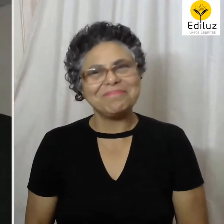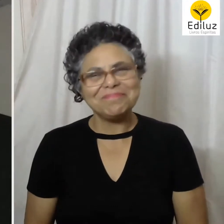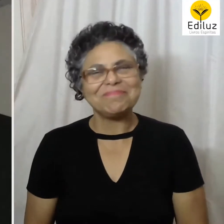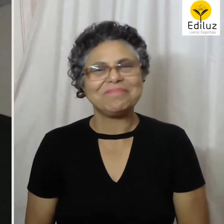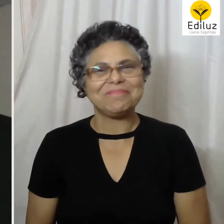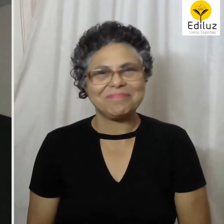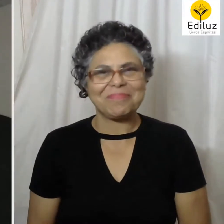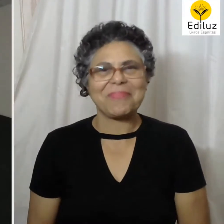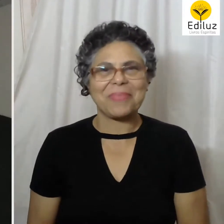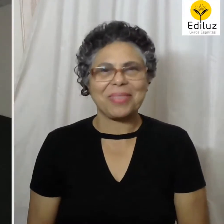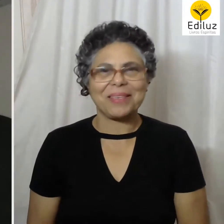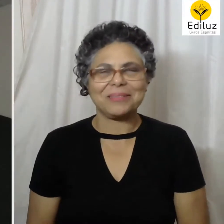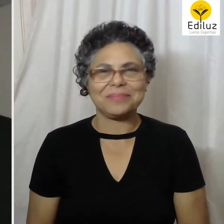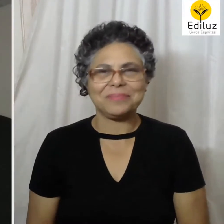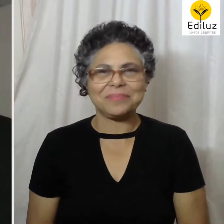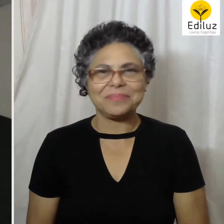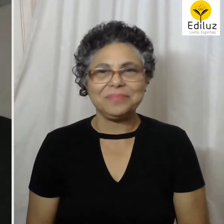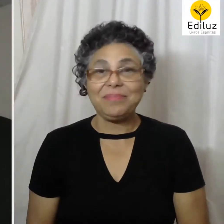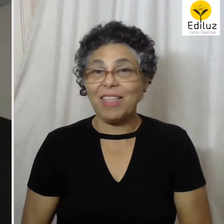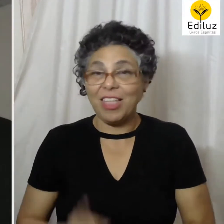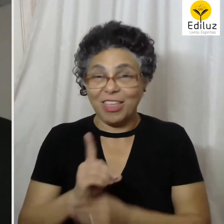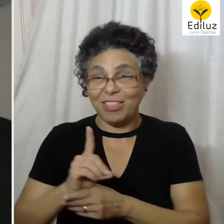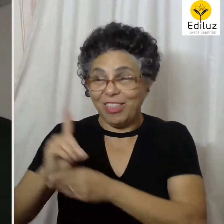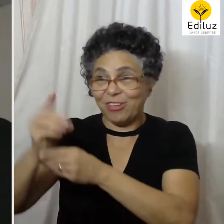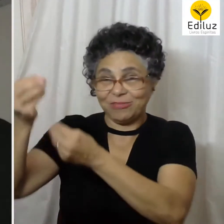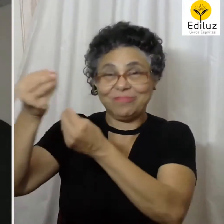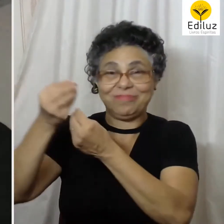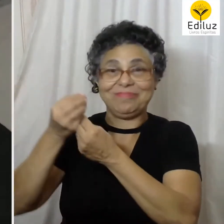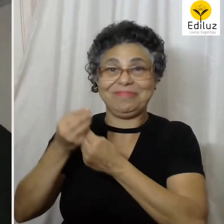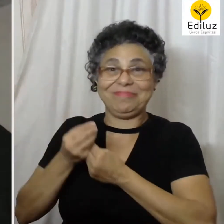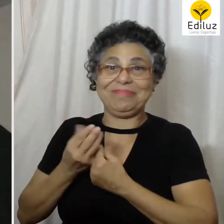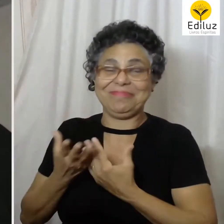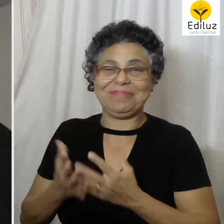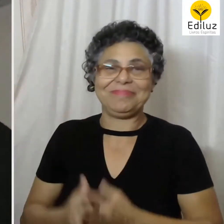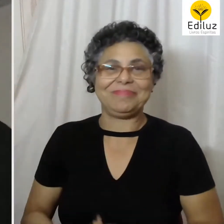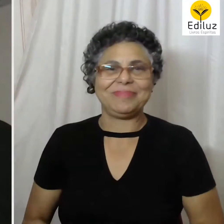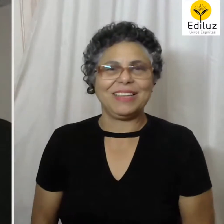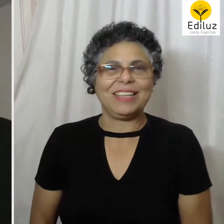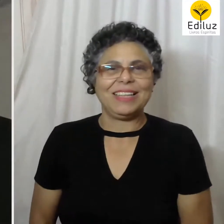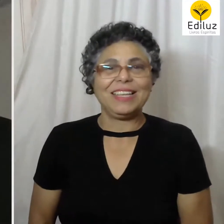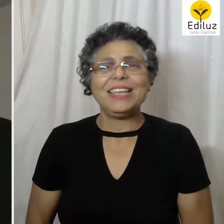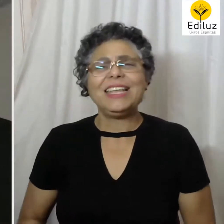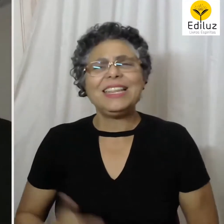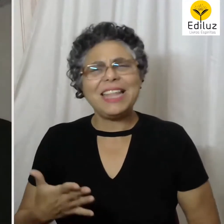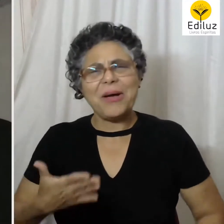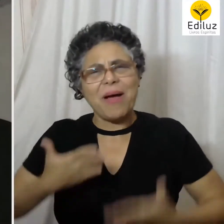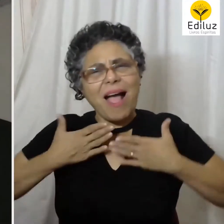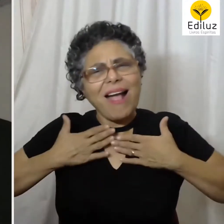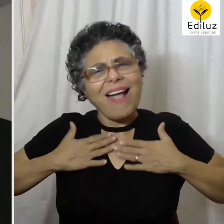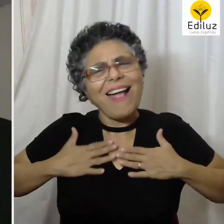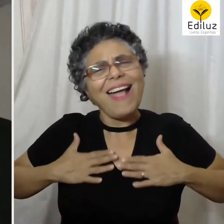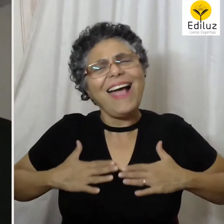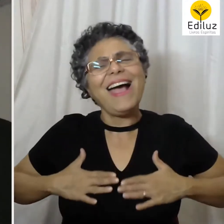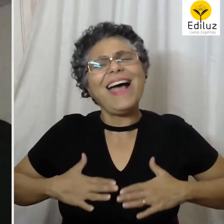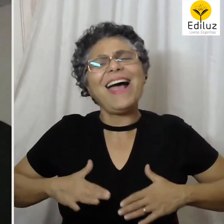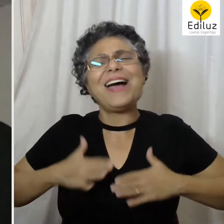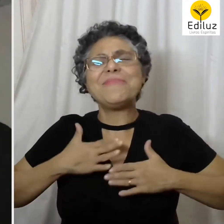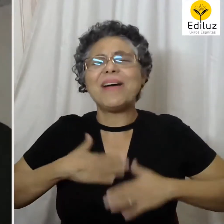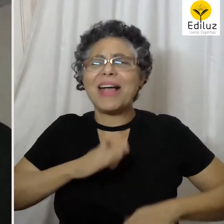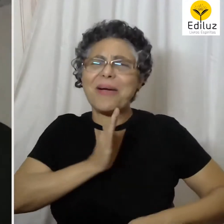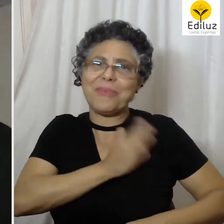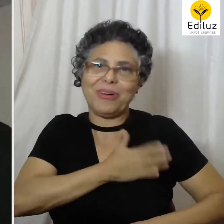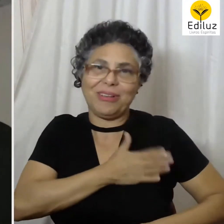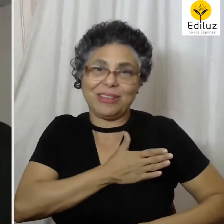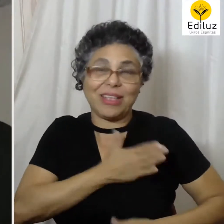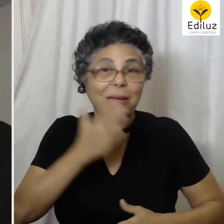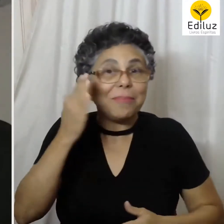e que nos foram confiados. Né? Então, aqui temos os nossos corações e entendamos que a